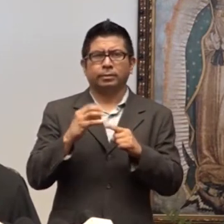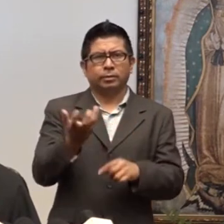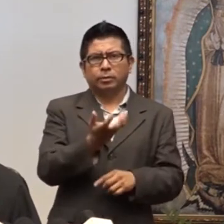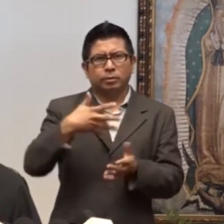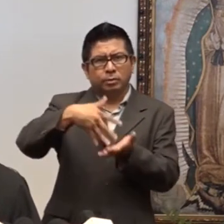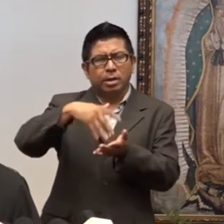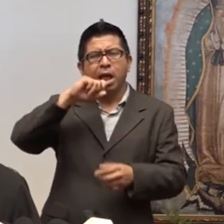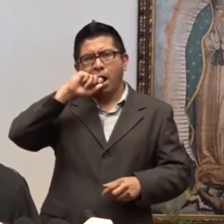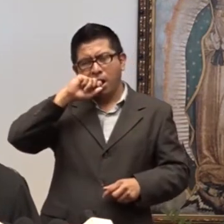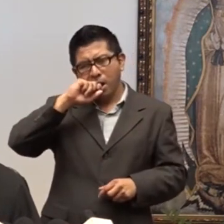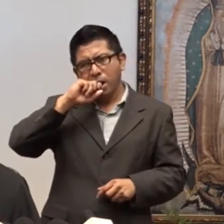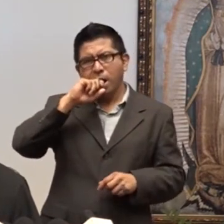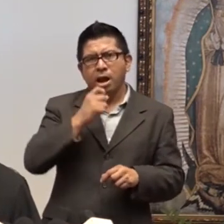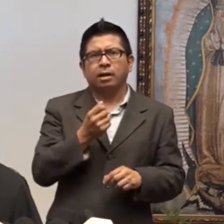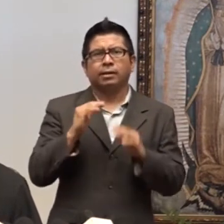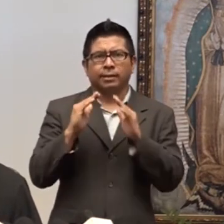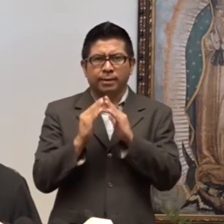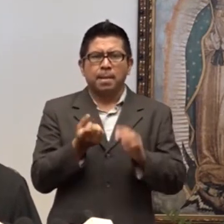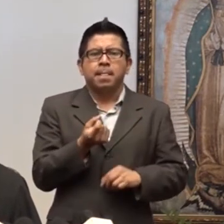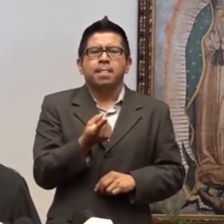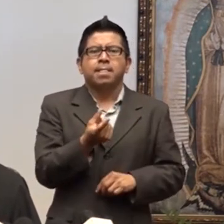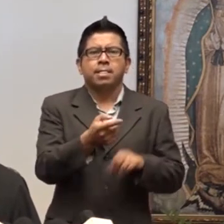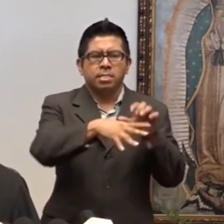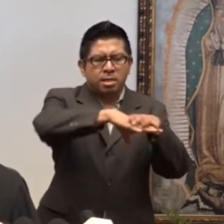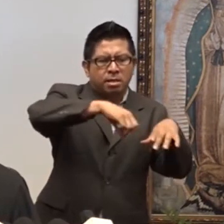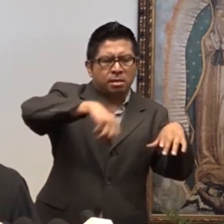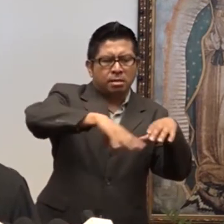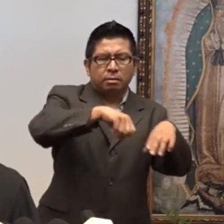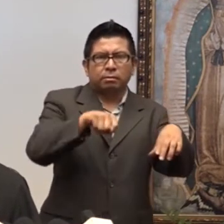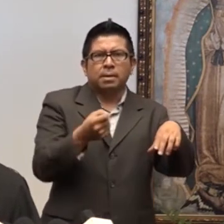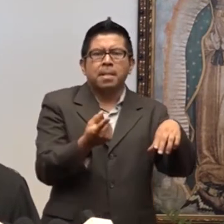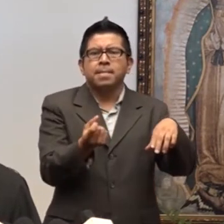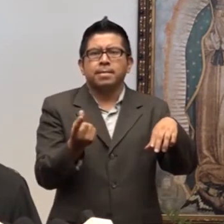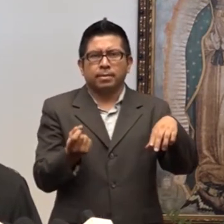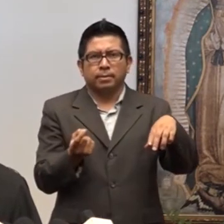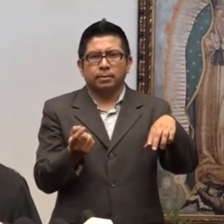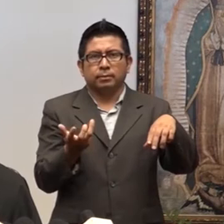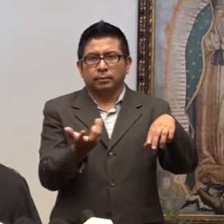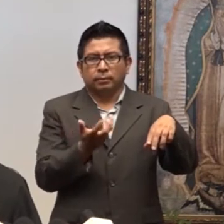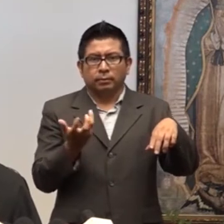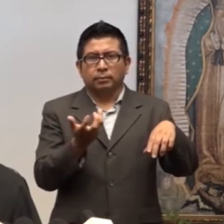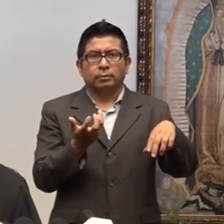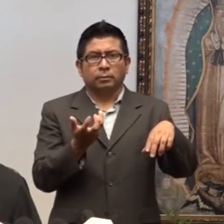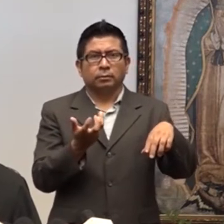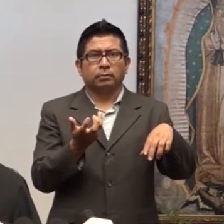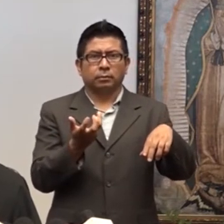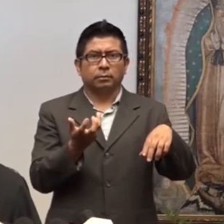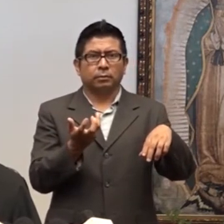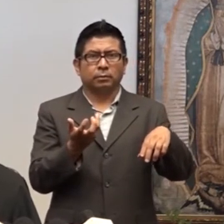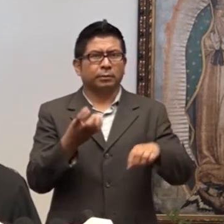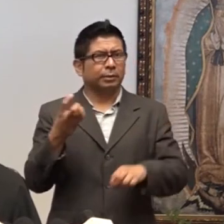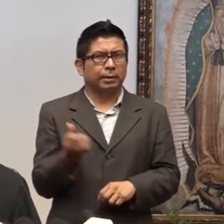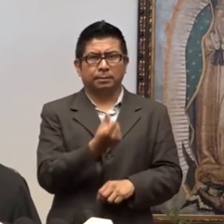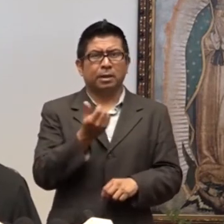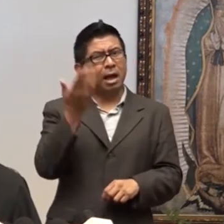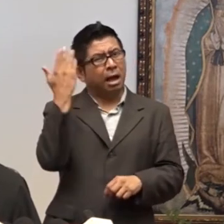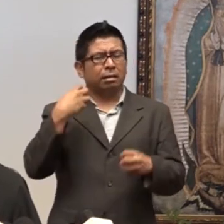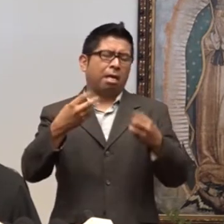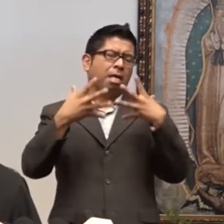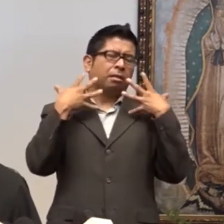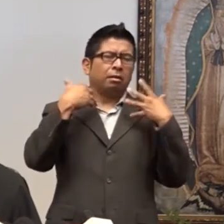pobres que viven en las zonas mineras quienes saldrían directa inmediata y gravemente